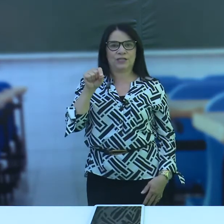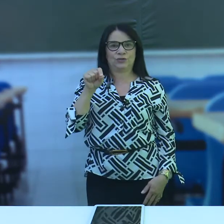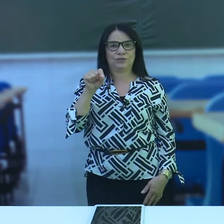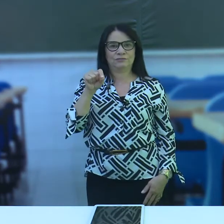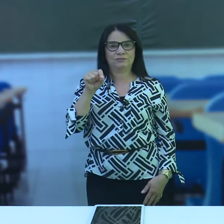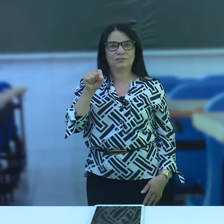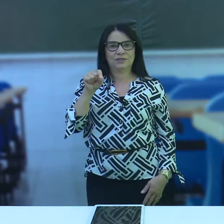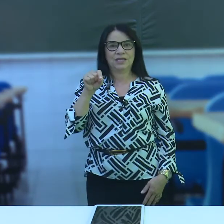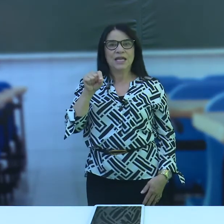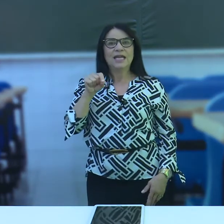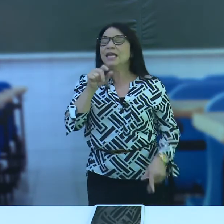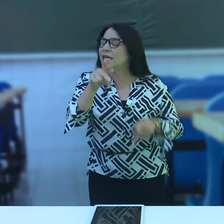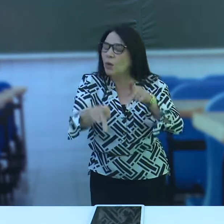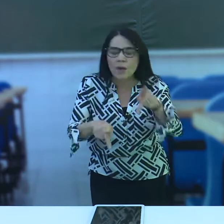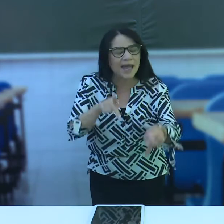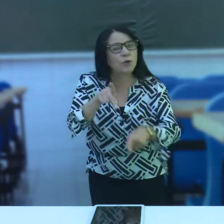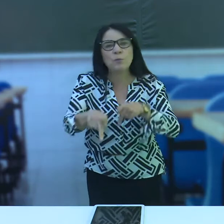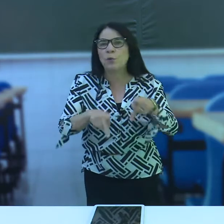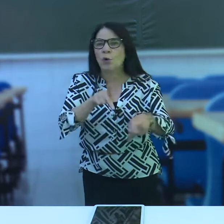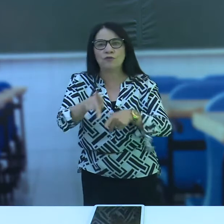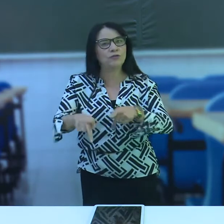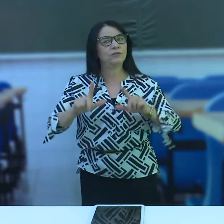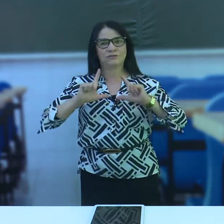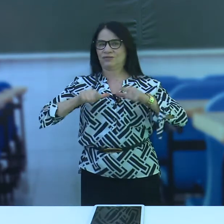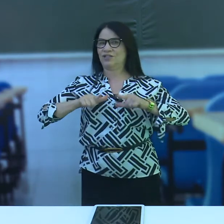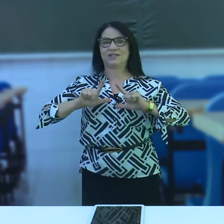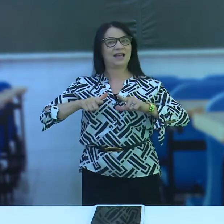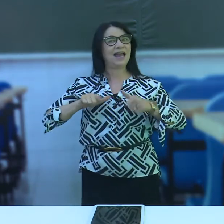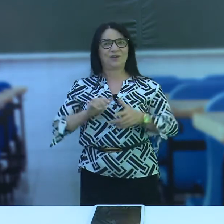escolhido. E não era o povo de Israel.